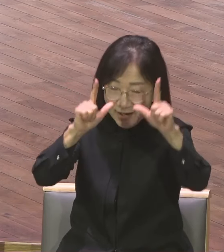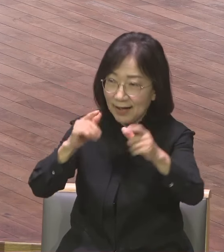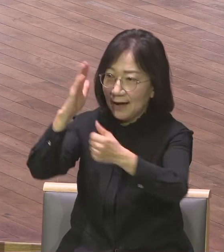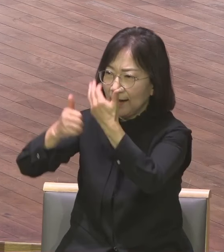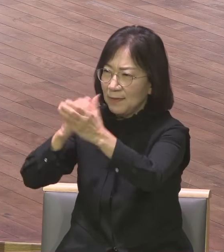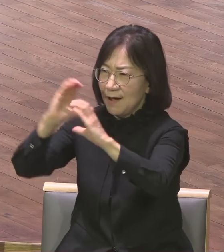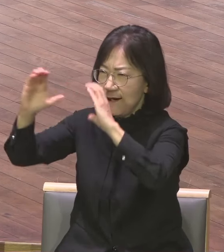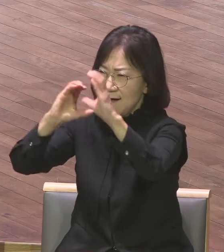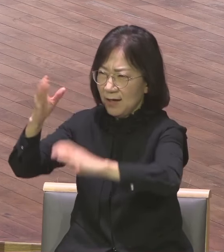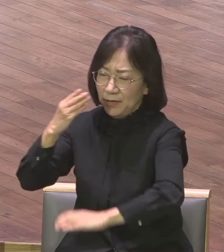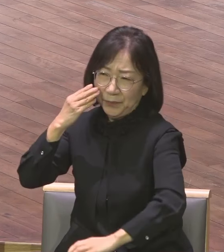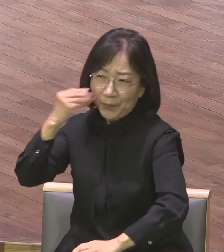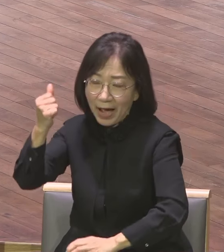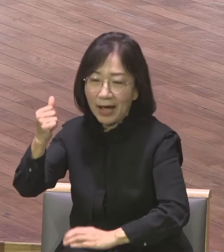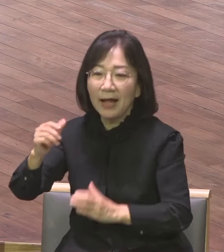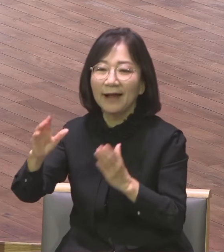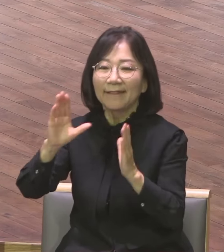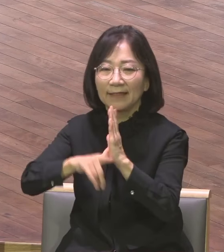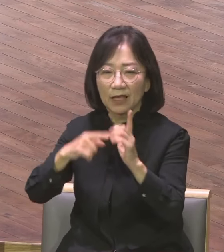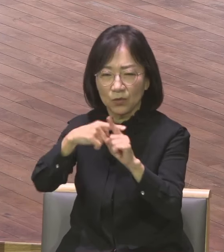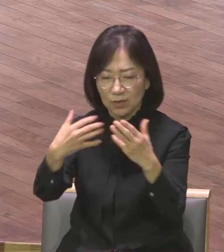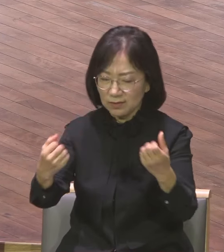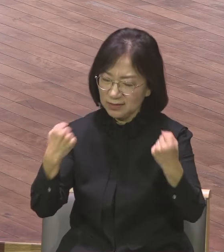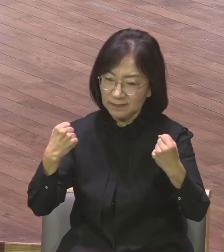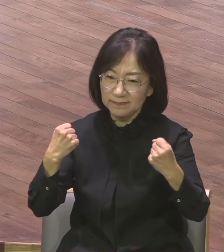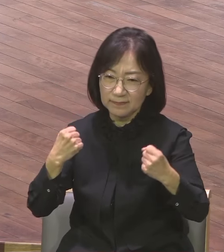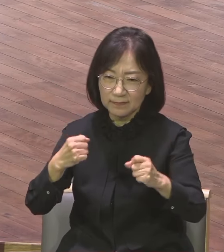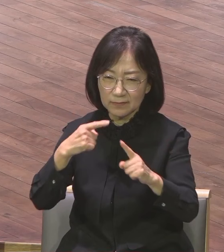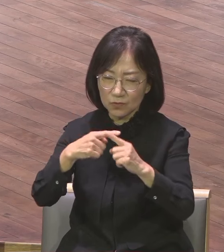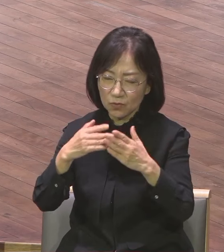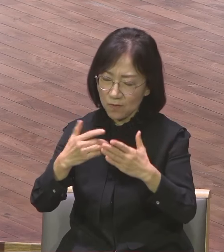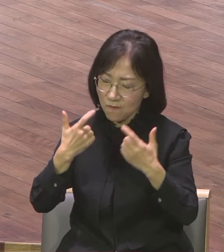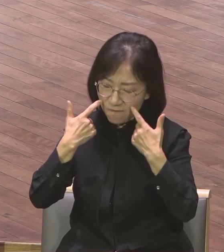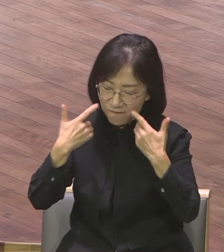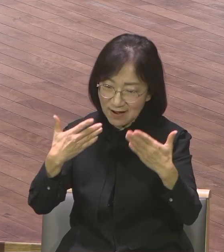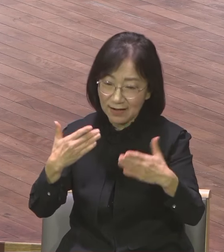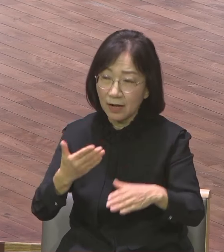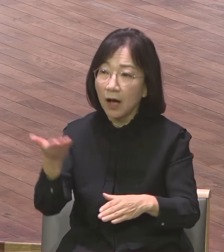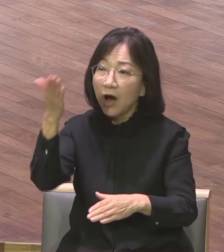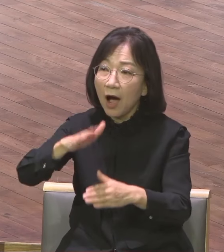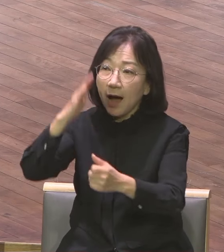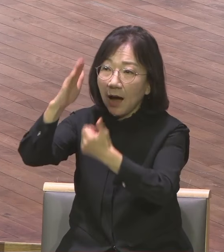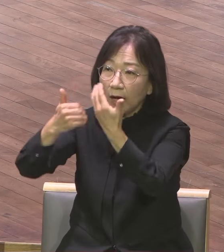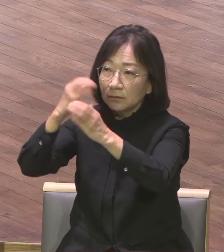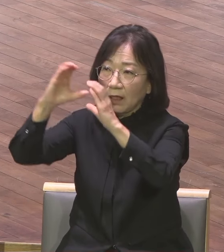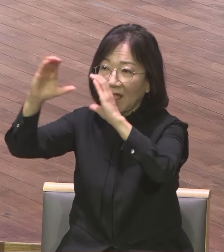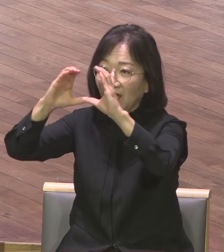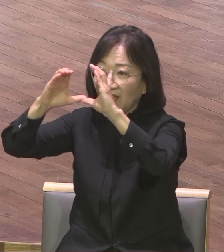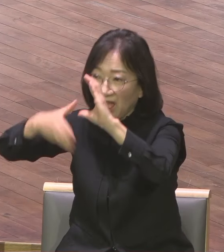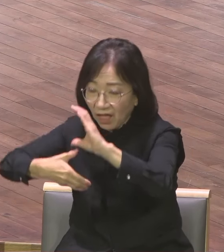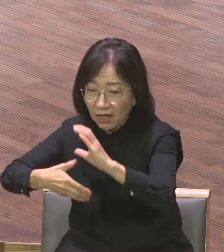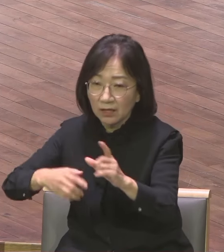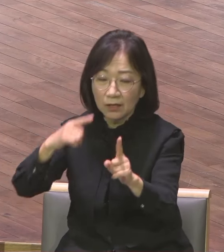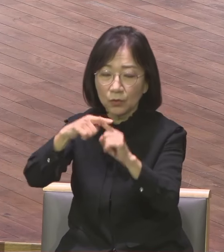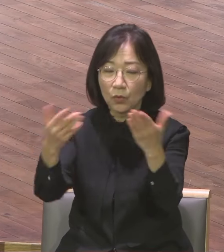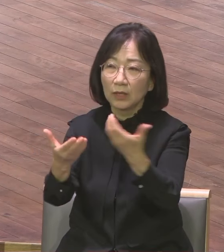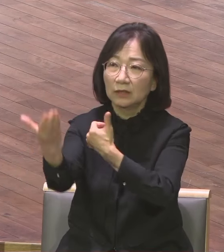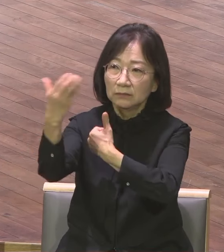교회의 역할을 제대로 할 수 있는 것이고 하나님과 교통이 되어지지 않으면 교회의 사명을 감당할 수 없다.